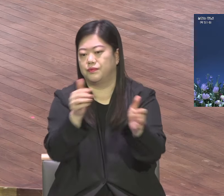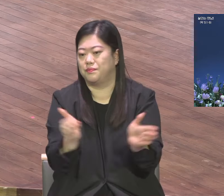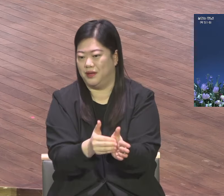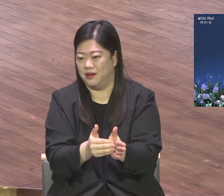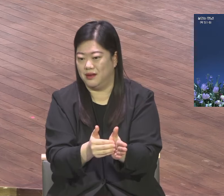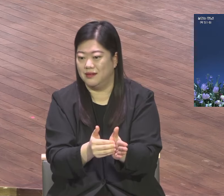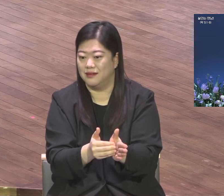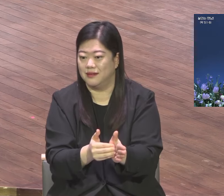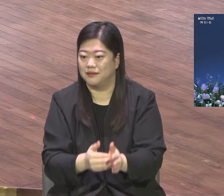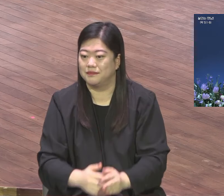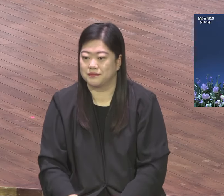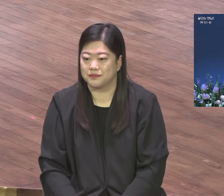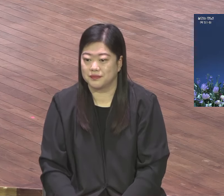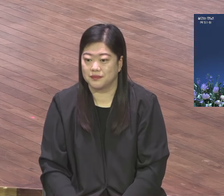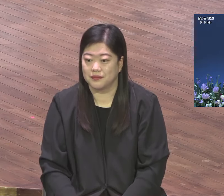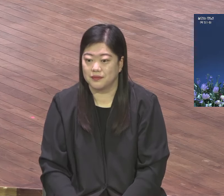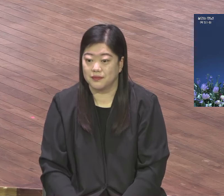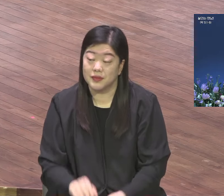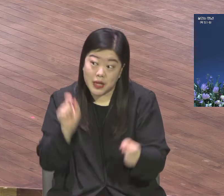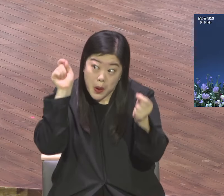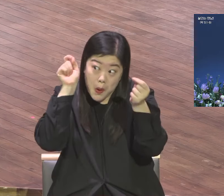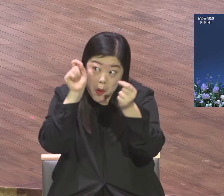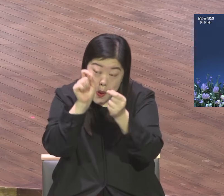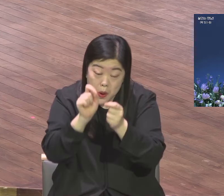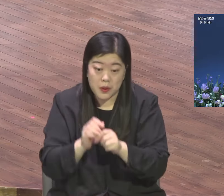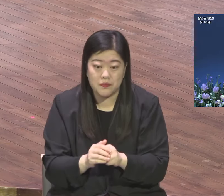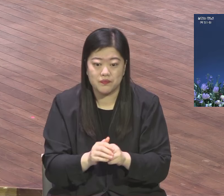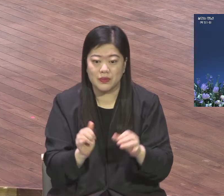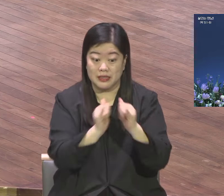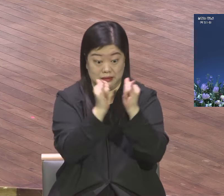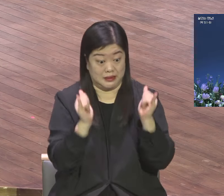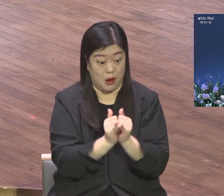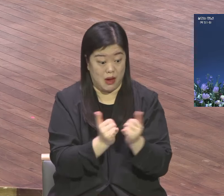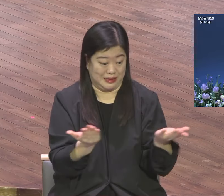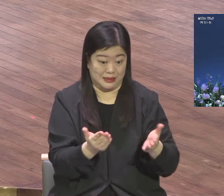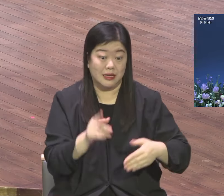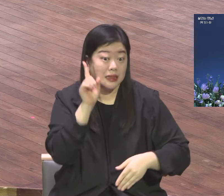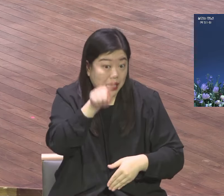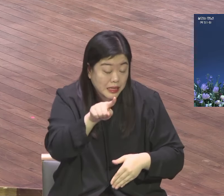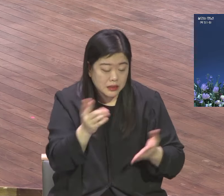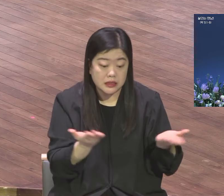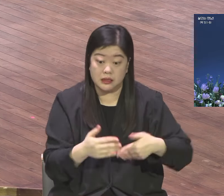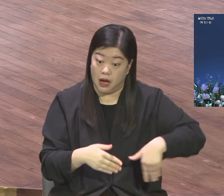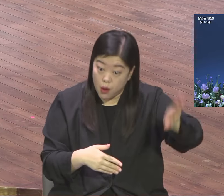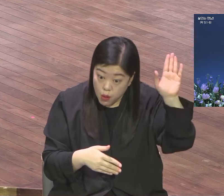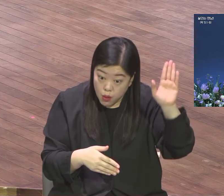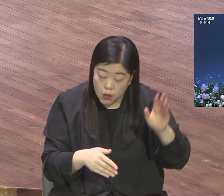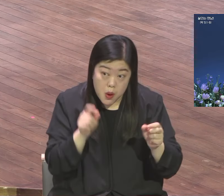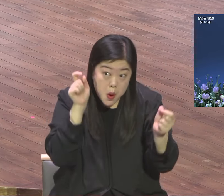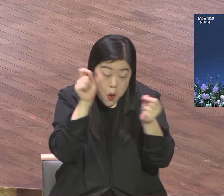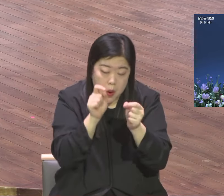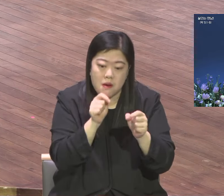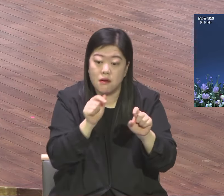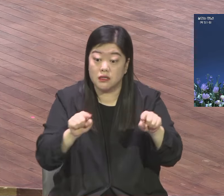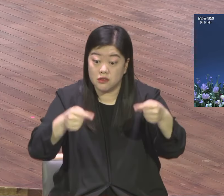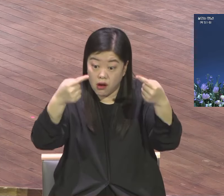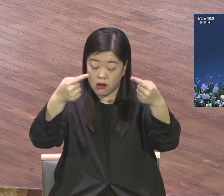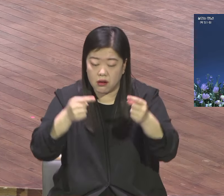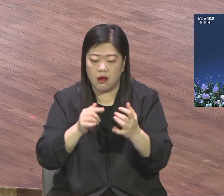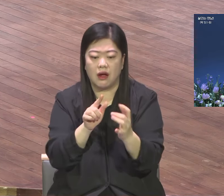보면 가족과 사회에 단절된 처참한 삶을 살고